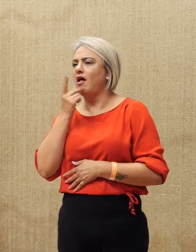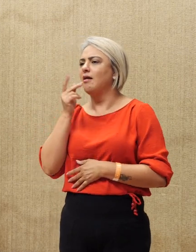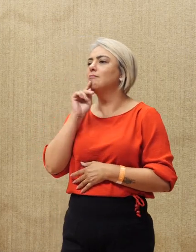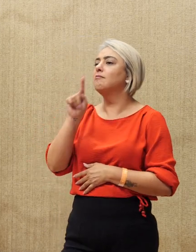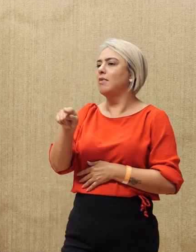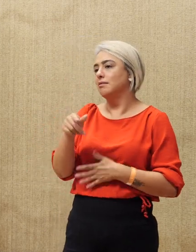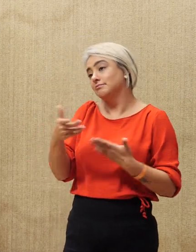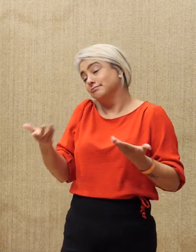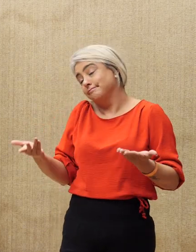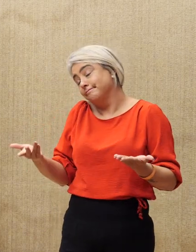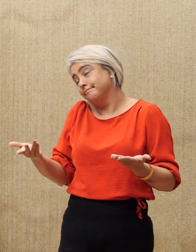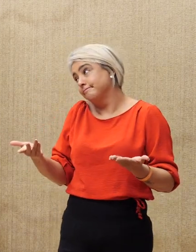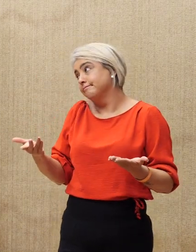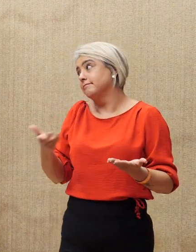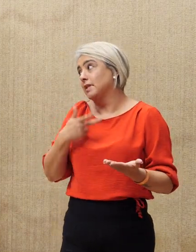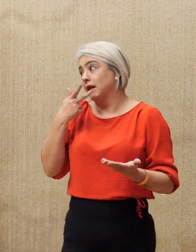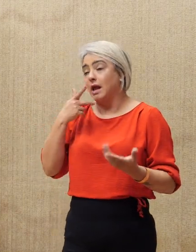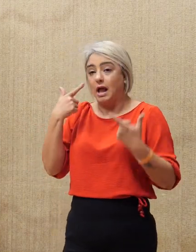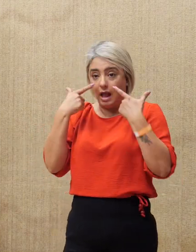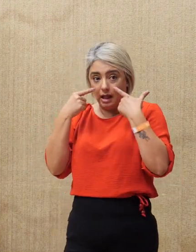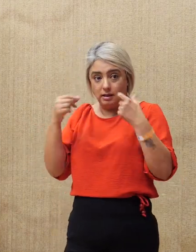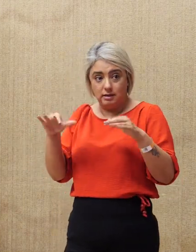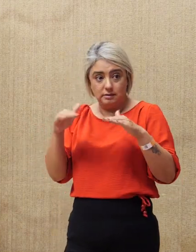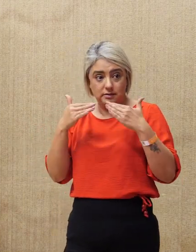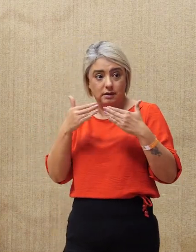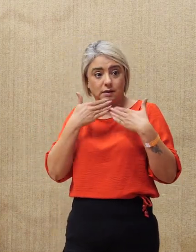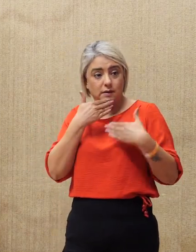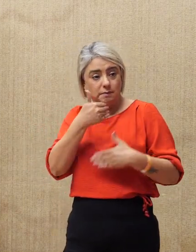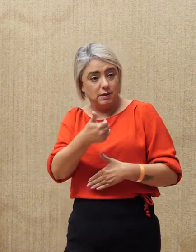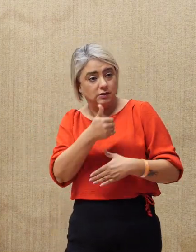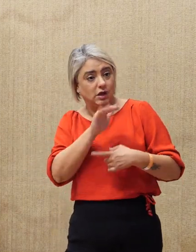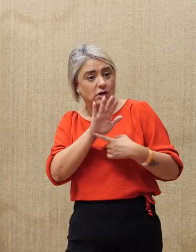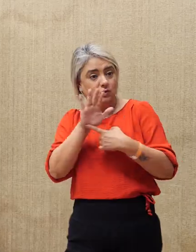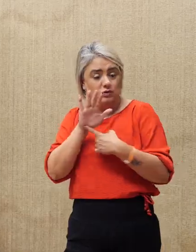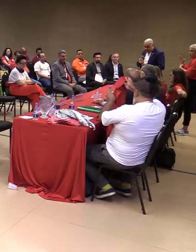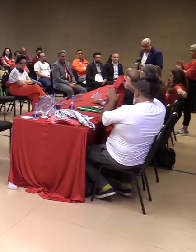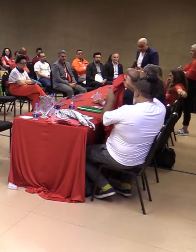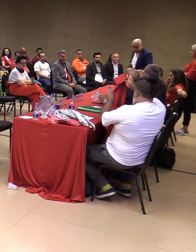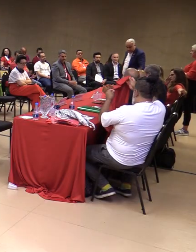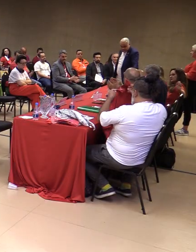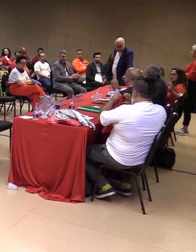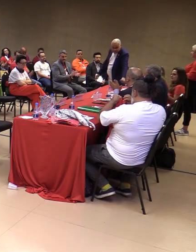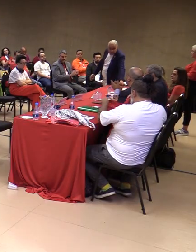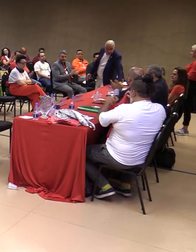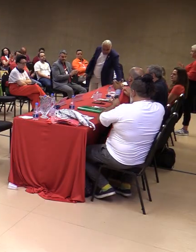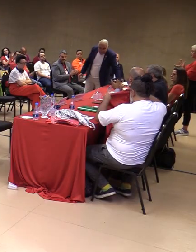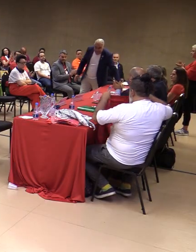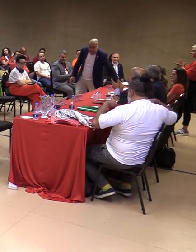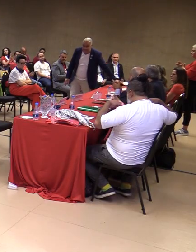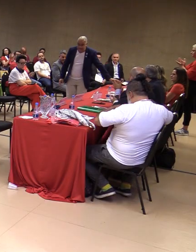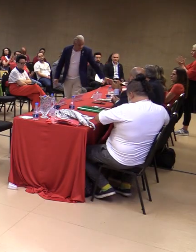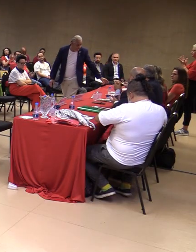todo. Então é isso que eu gostaria de chamar a atenção e pedir a ajuda de vocês nessa luta.